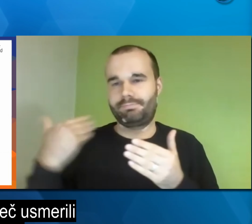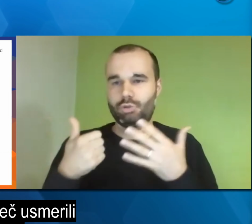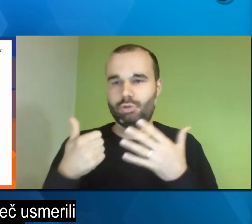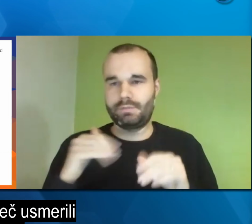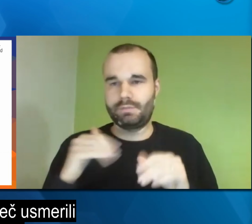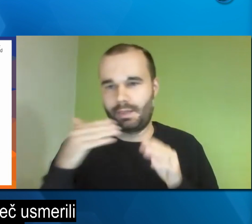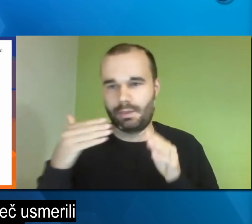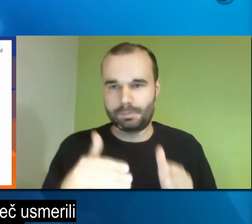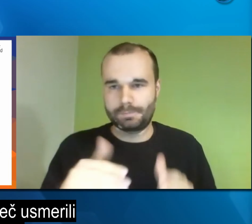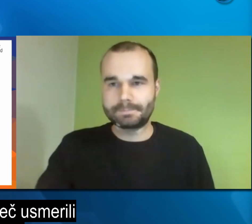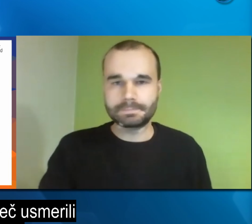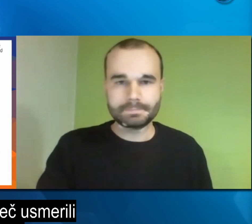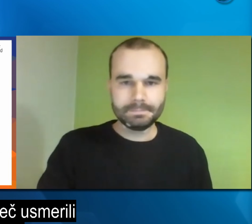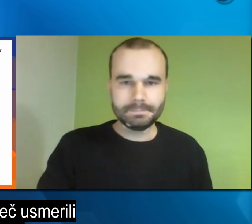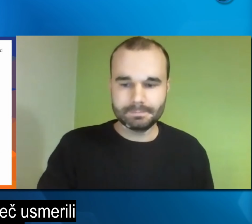vlagali, ampak sedaj so več